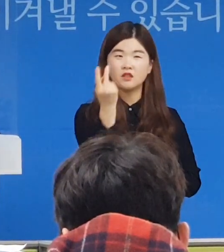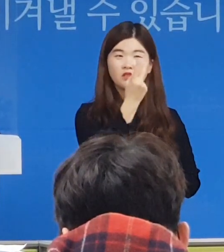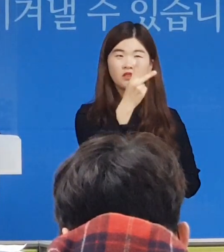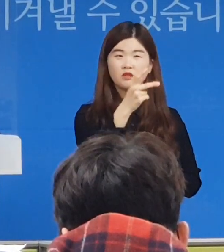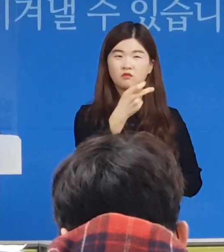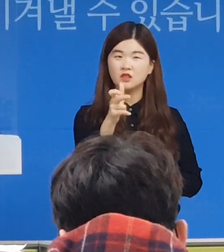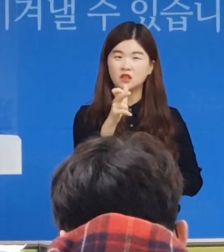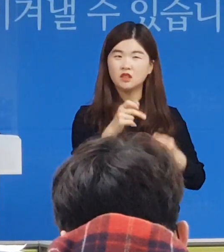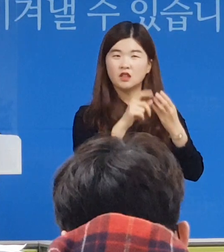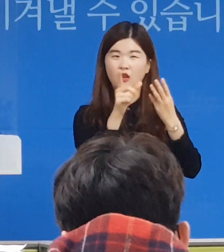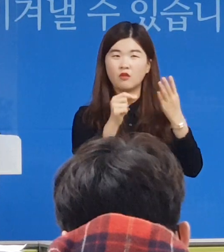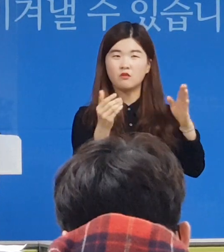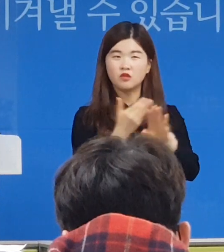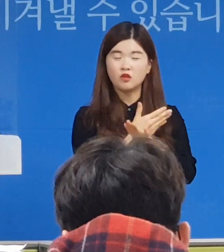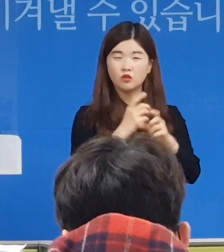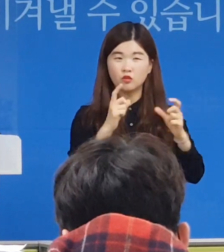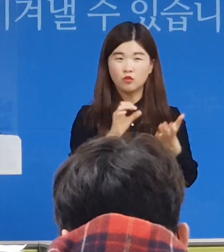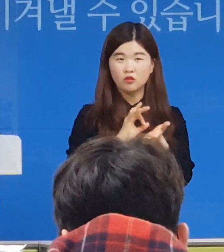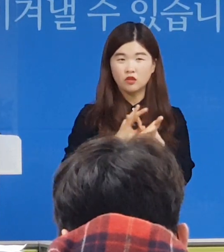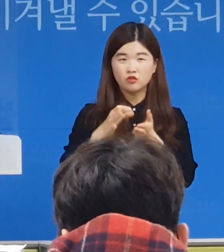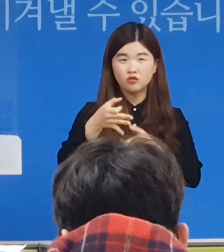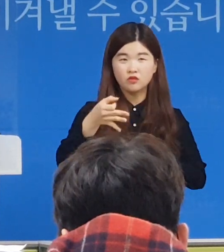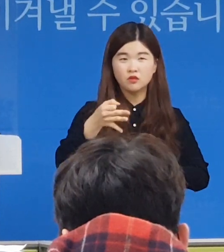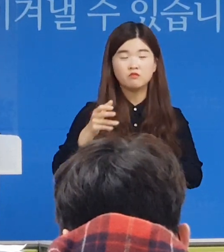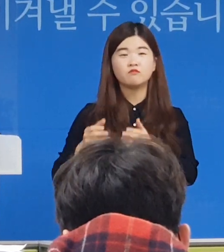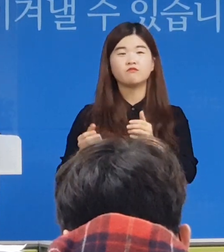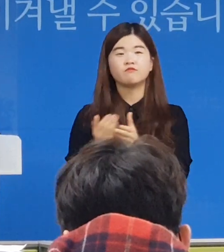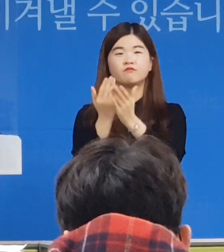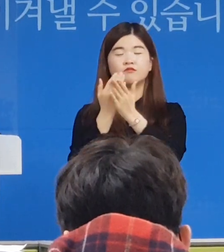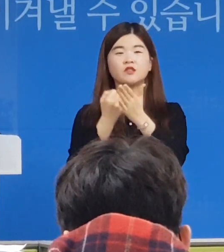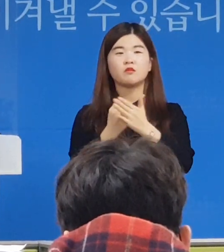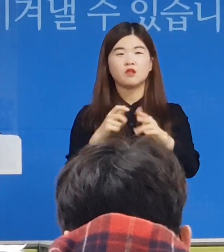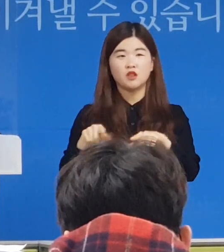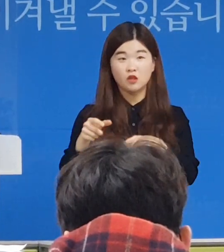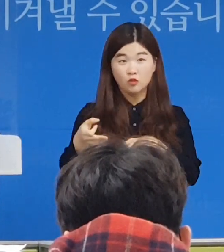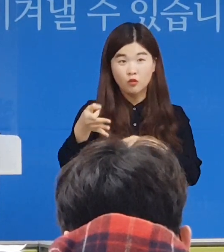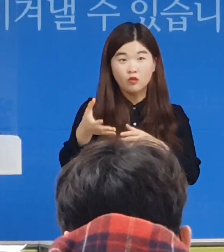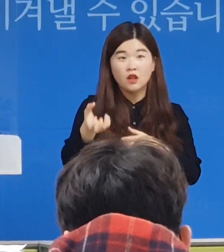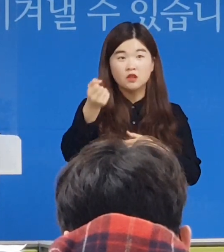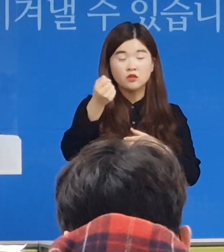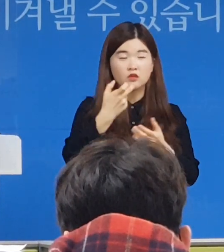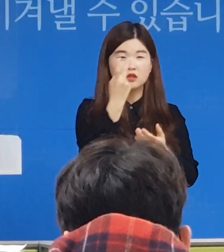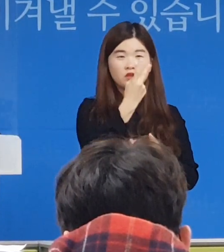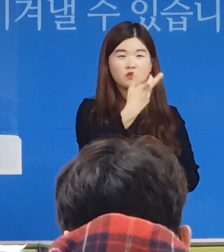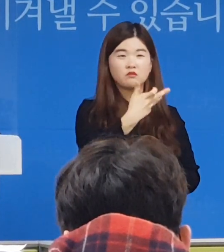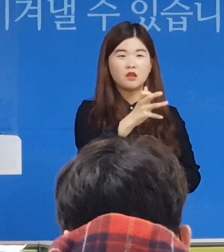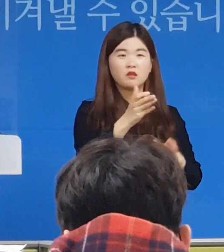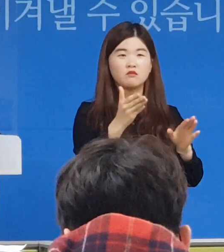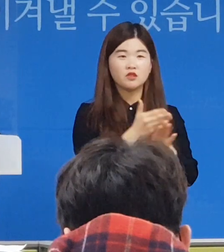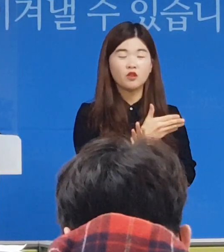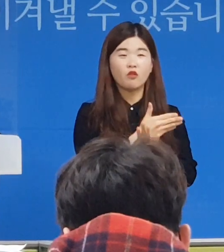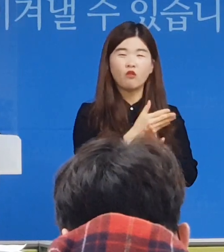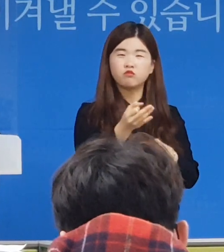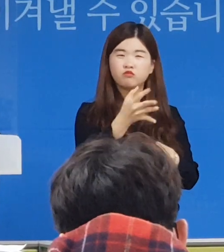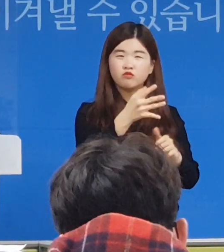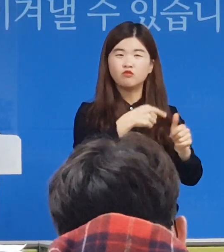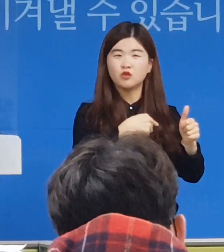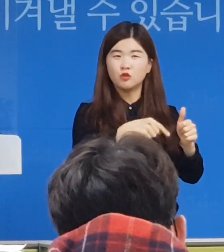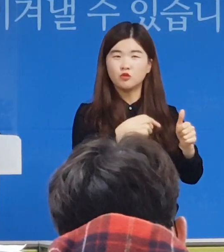2017년 4월부터 고세 전출 상향 지원해줬기 때문에 이를 기반으로 2018년도부터